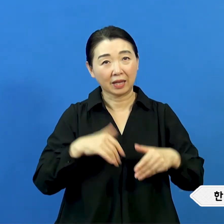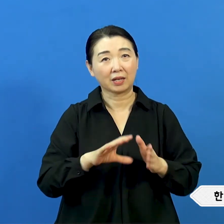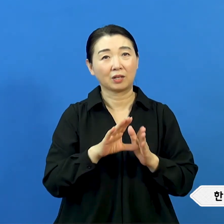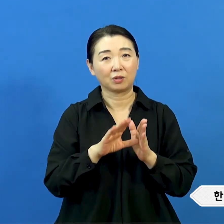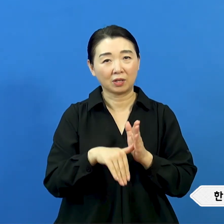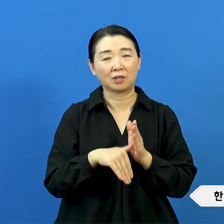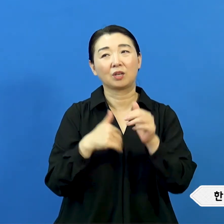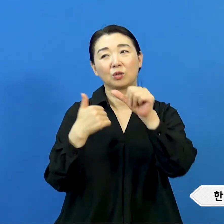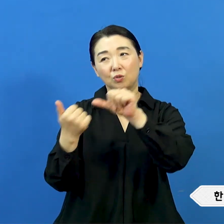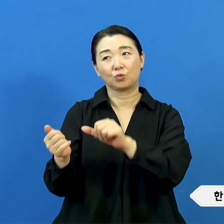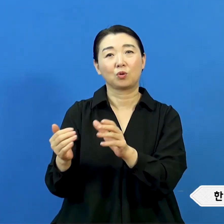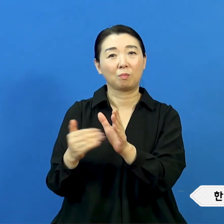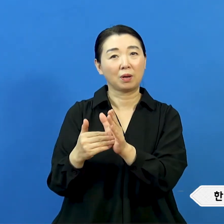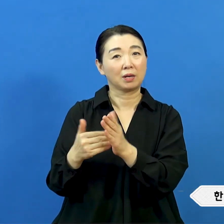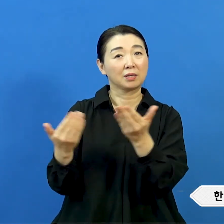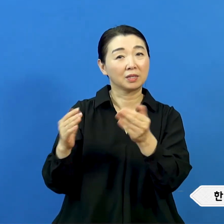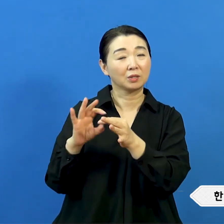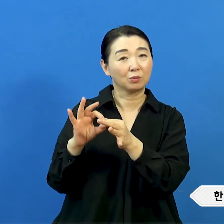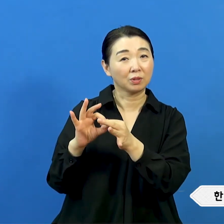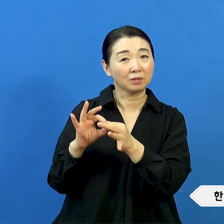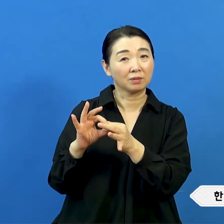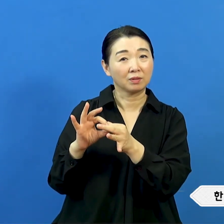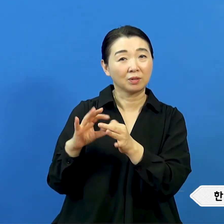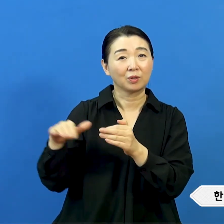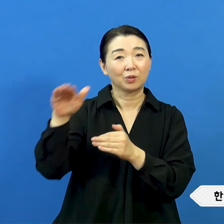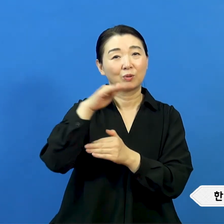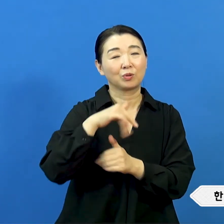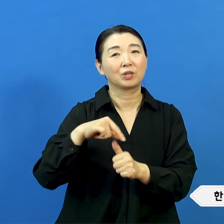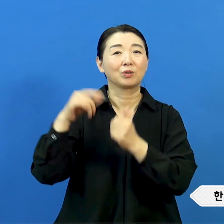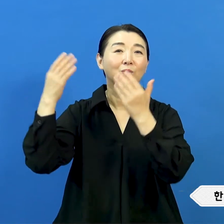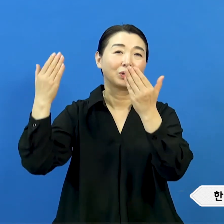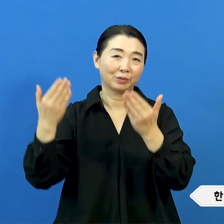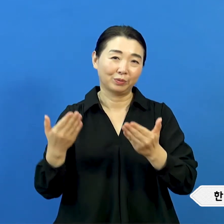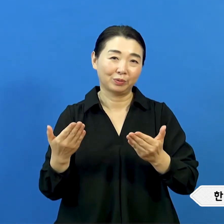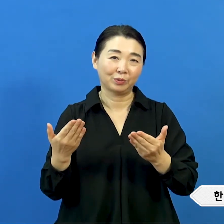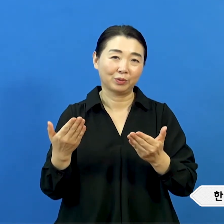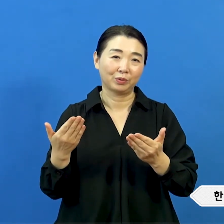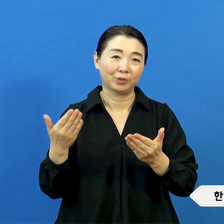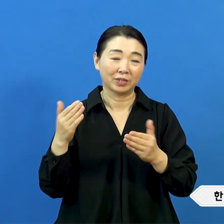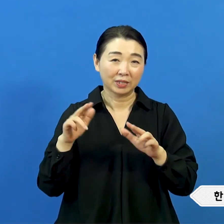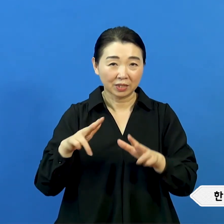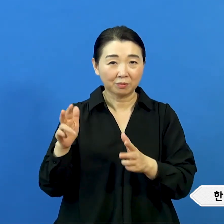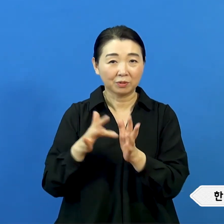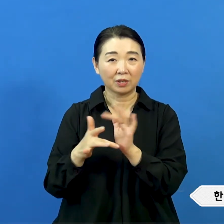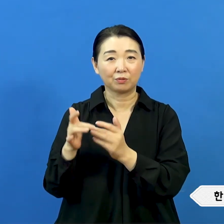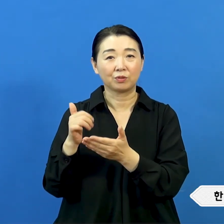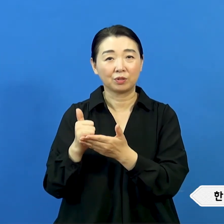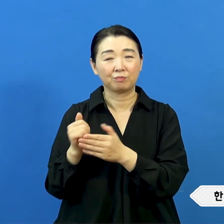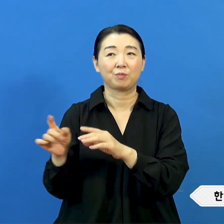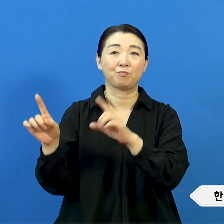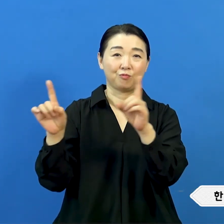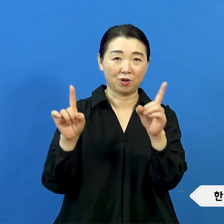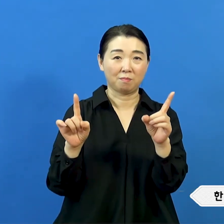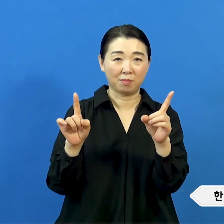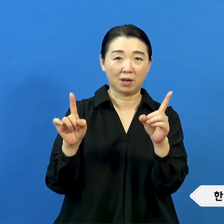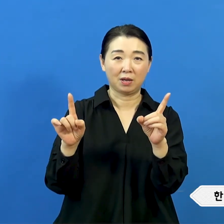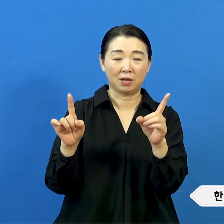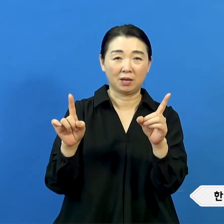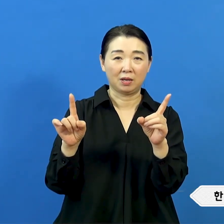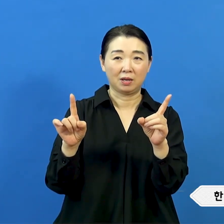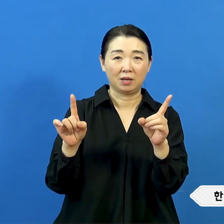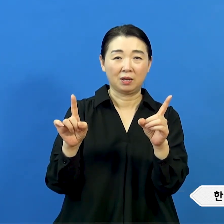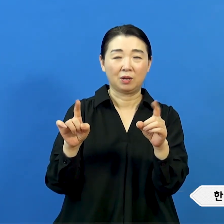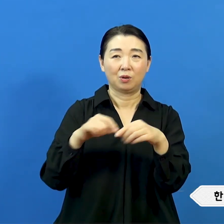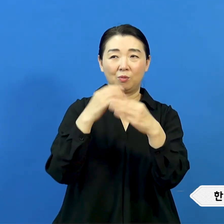되셔서 죽으시는 그 일을 통해서도 우리를 구원해 주셨다면, 지금은 예수님이 부활하셔서